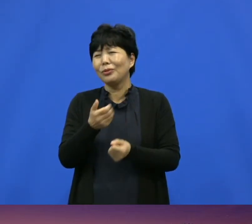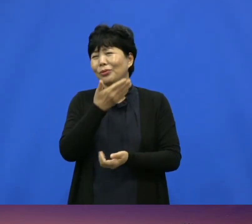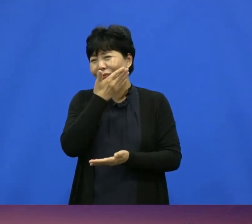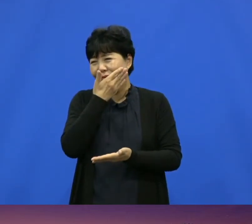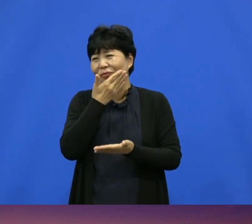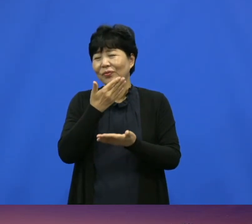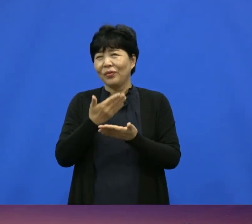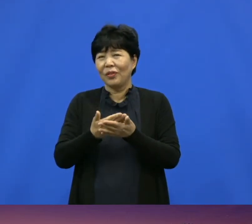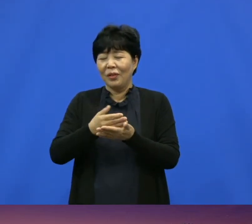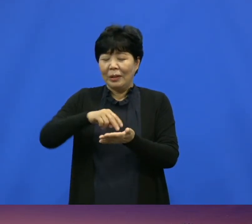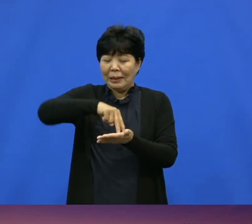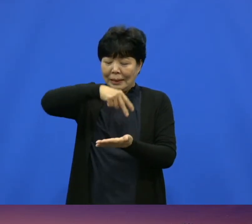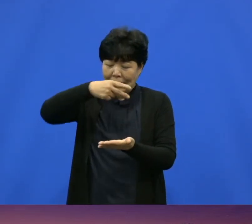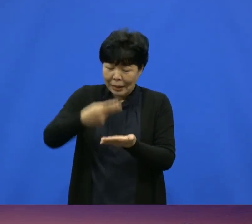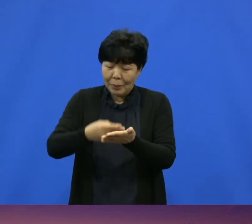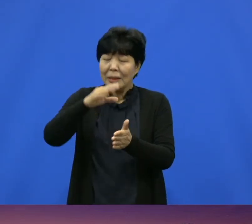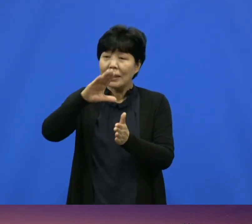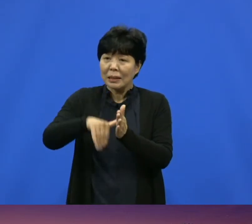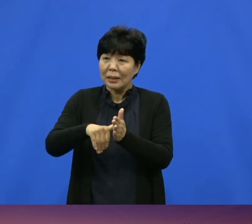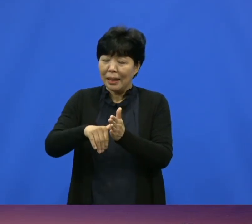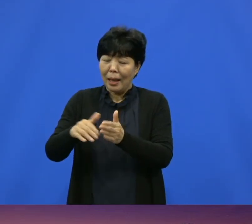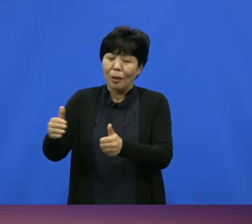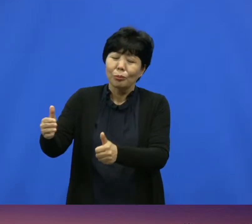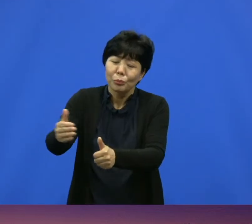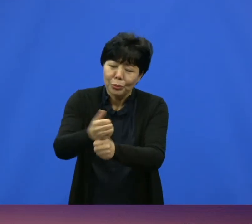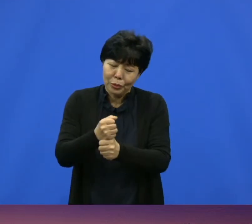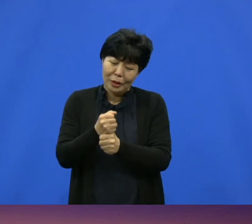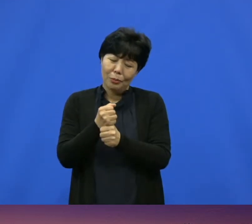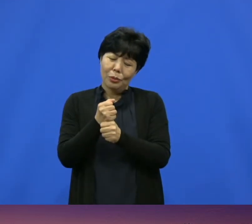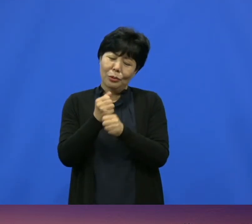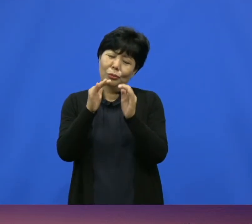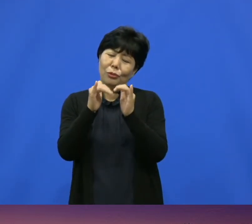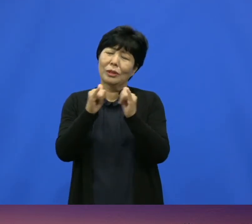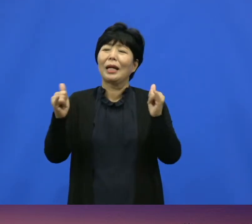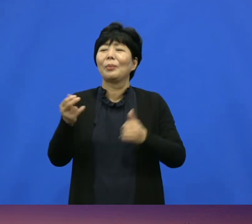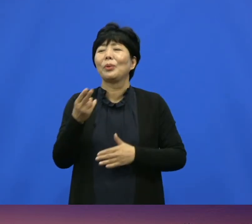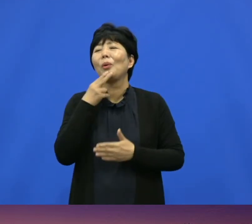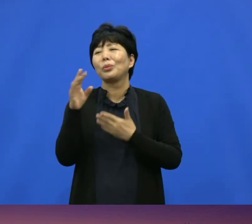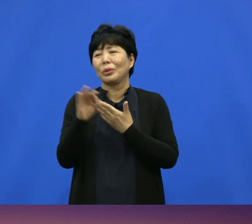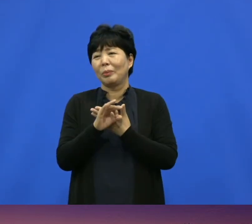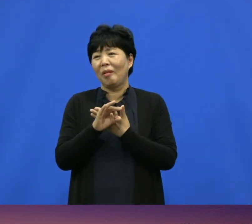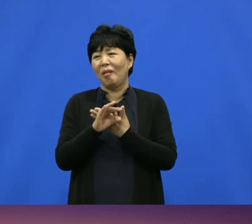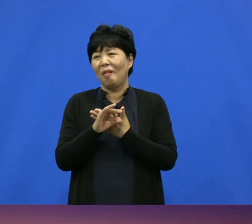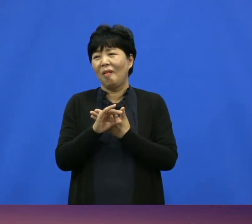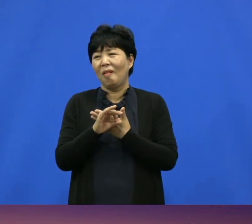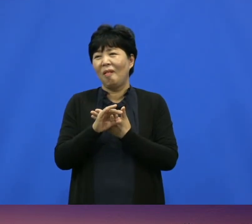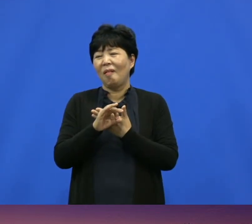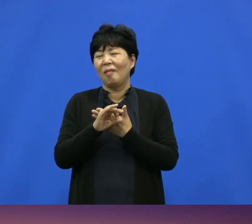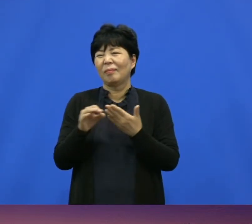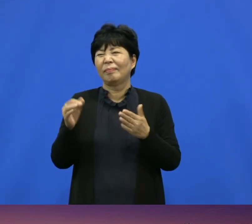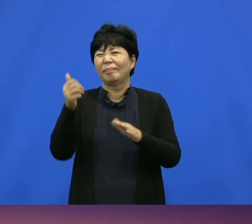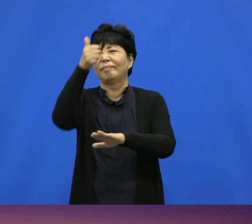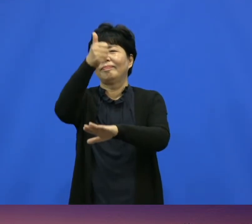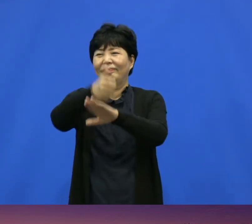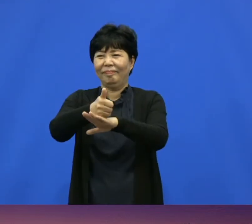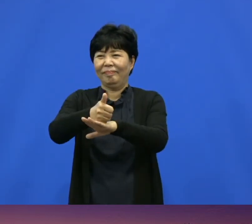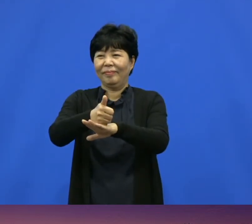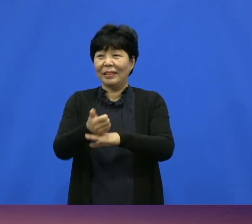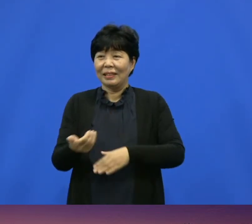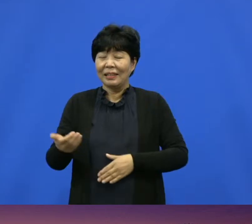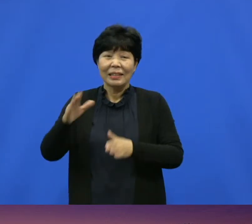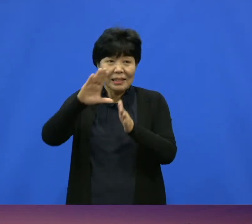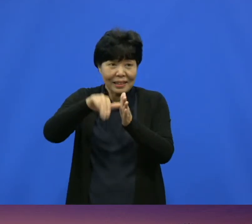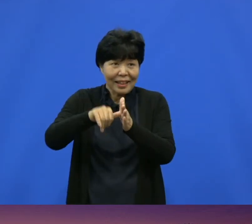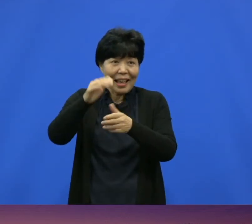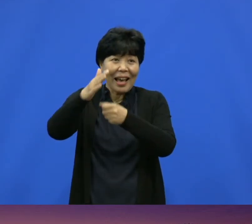여러분 우리가 넘어질 때 붙들어주는 손길이 없다면 끝입니다. 근데 넘어질 때 하나님이 다시 붙들어